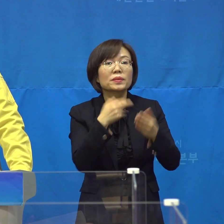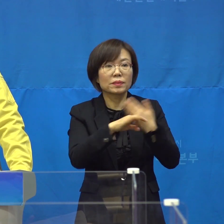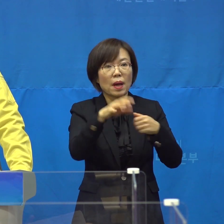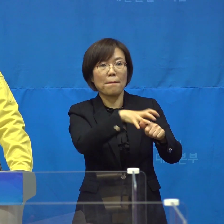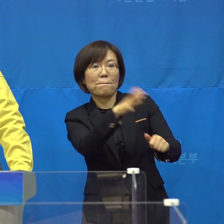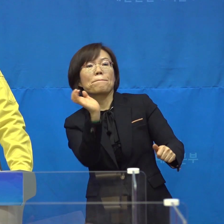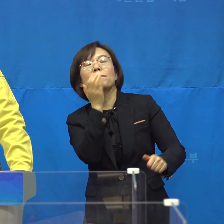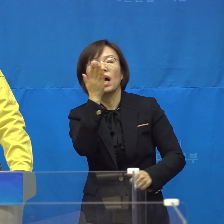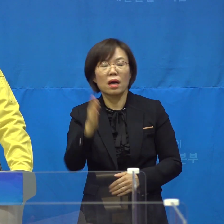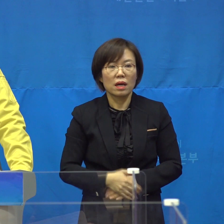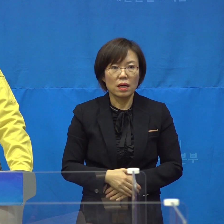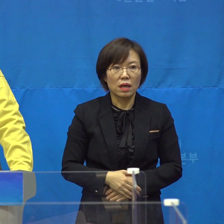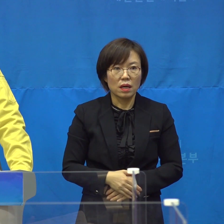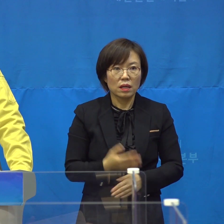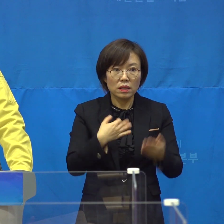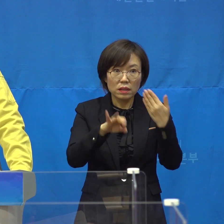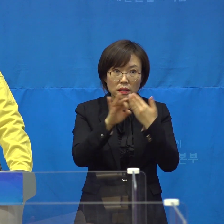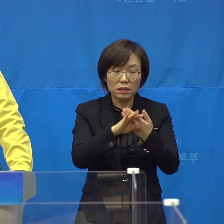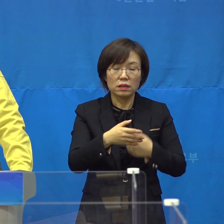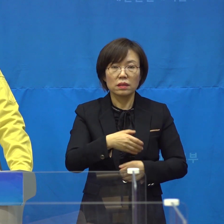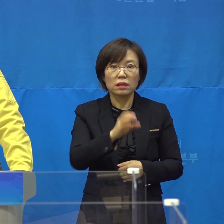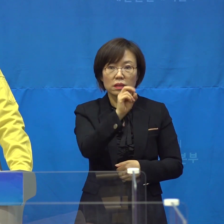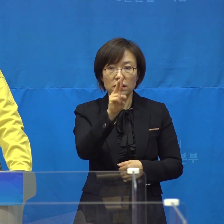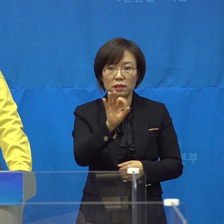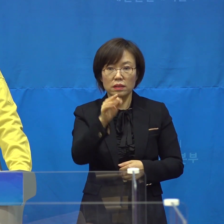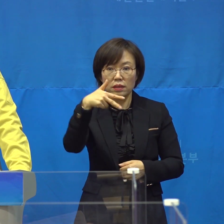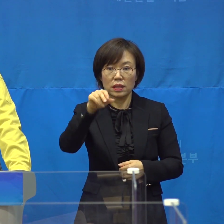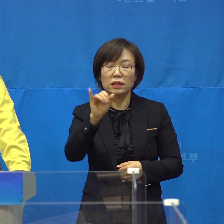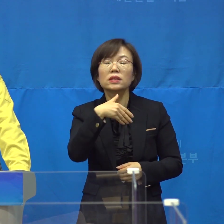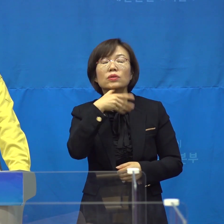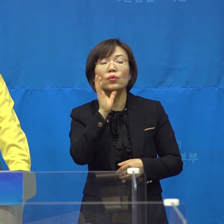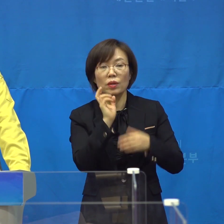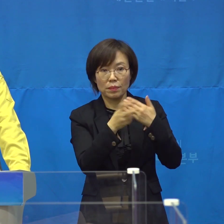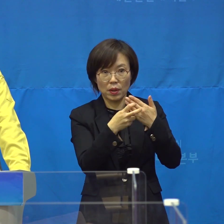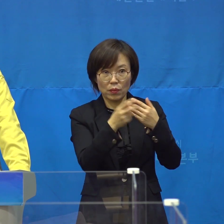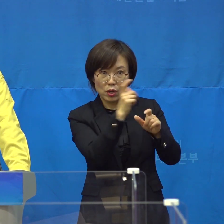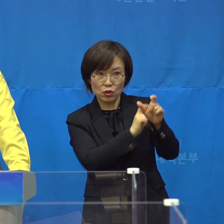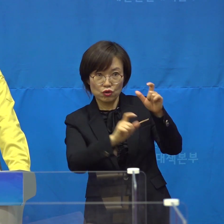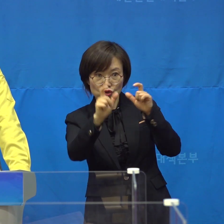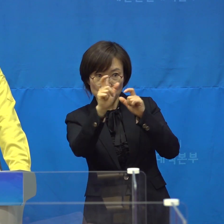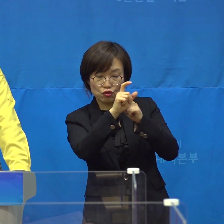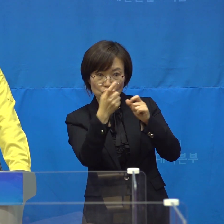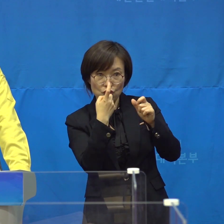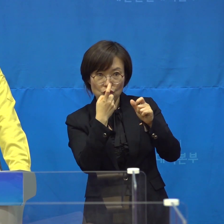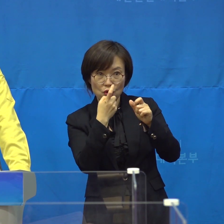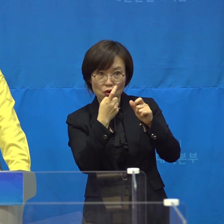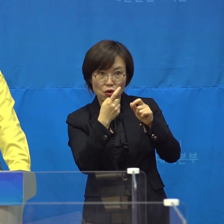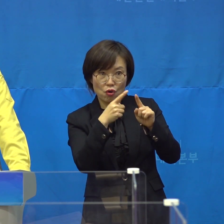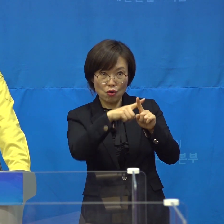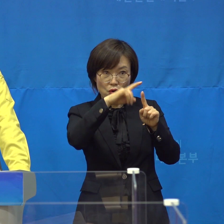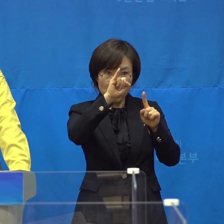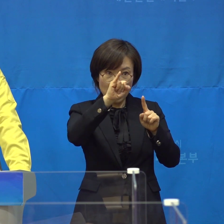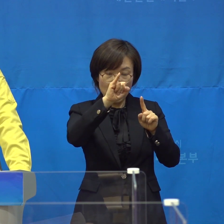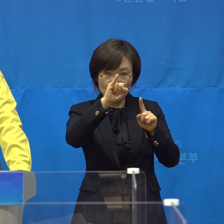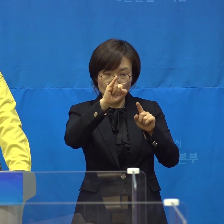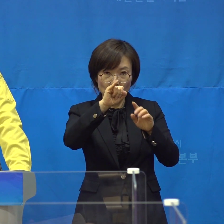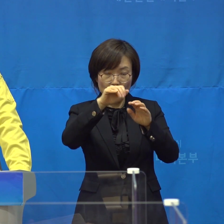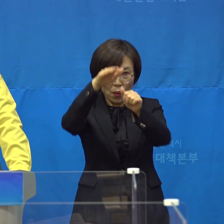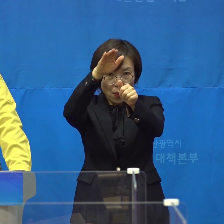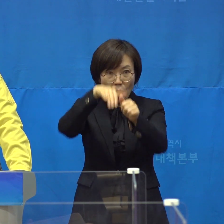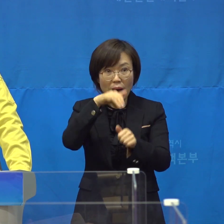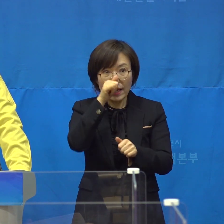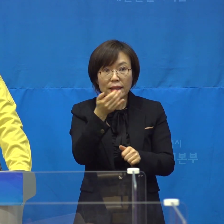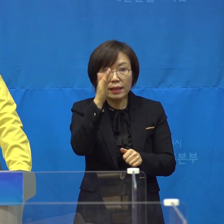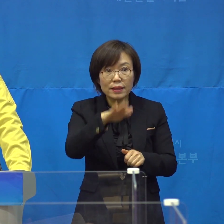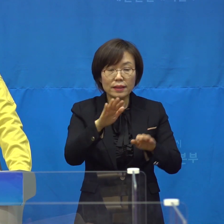나와 있습니다. 그리고 이어서요, 그 양지 요양병원 같은 경우에 추가로 간호 인력을